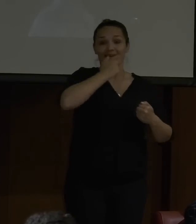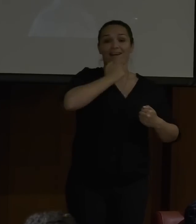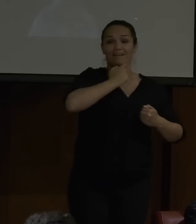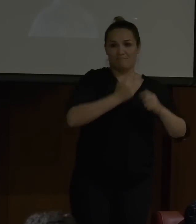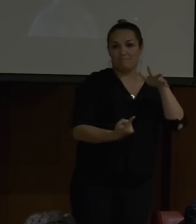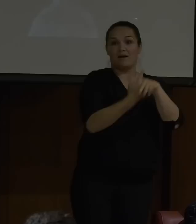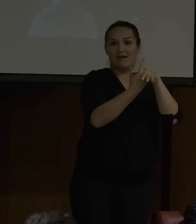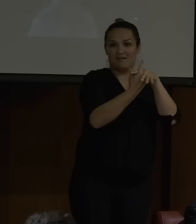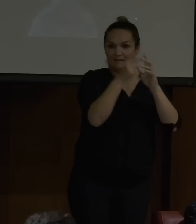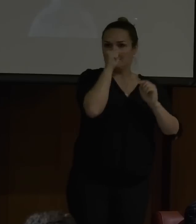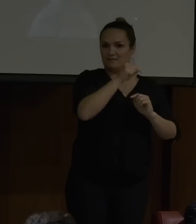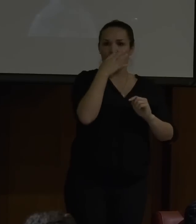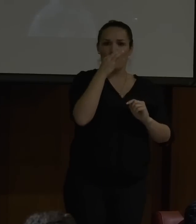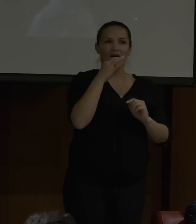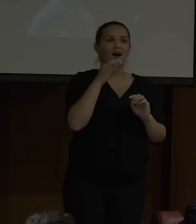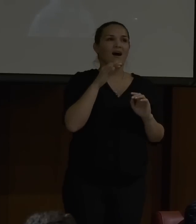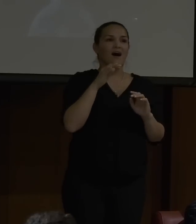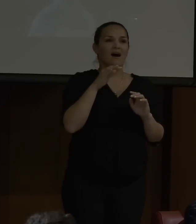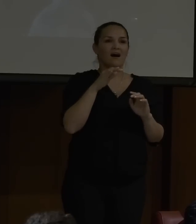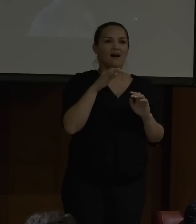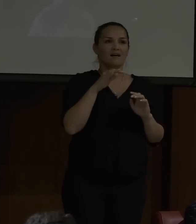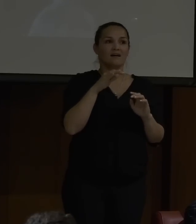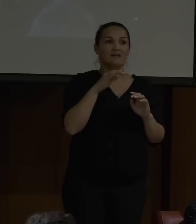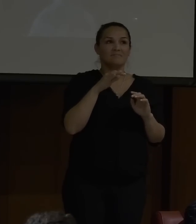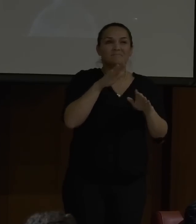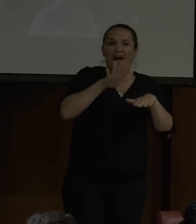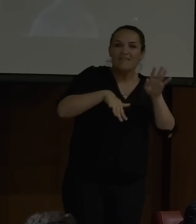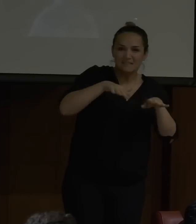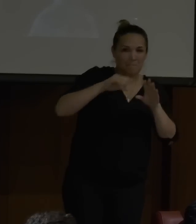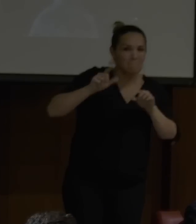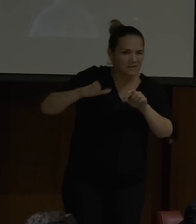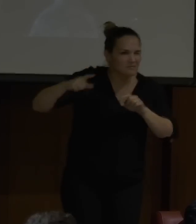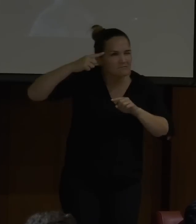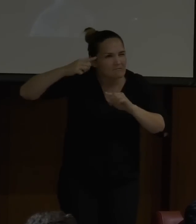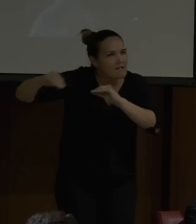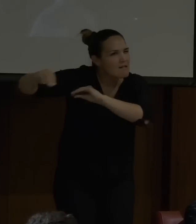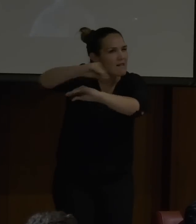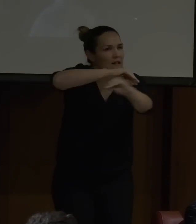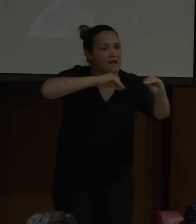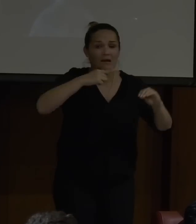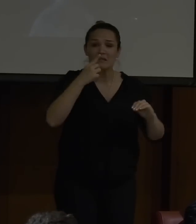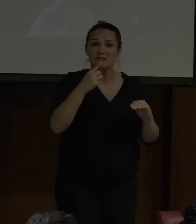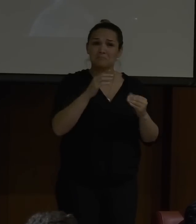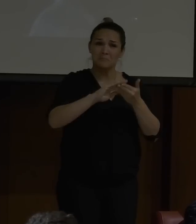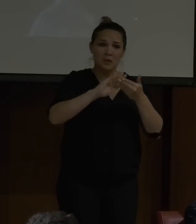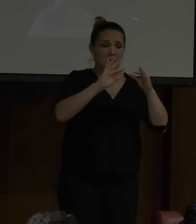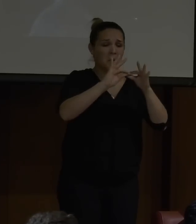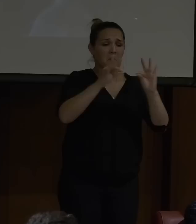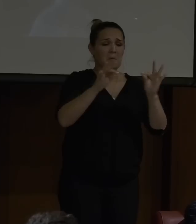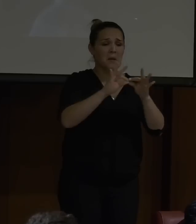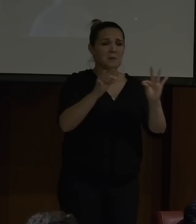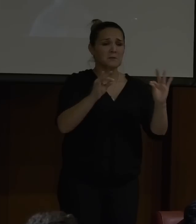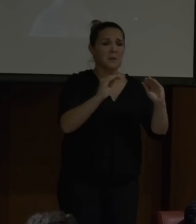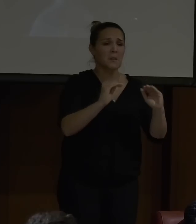Leandro ofendía al viejo Emiliano cuando dice que los versos son chiquiticos y